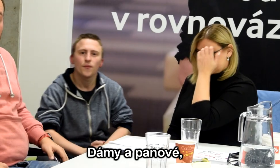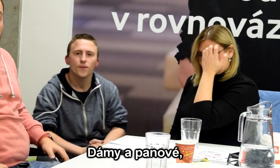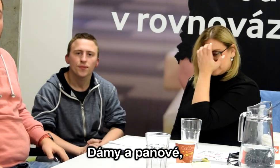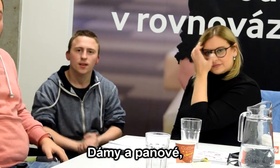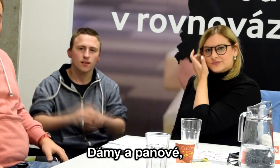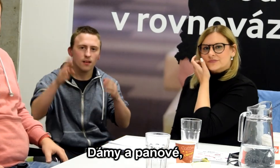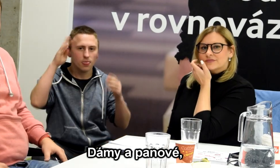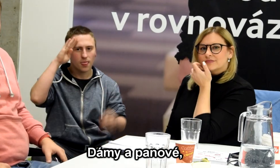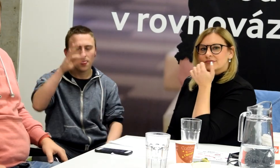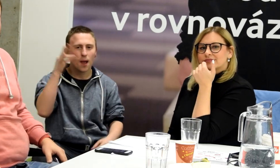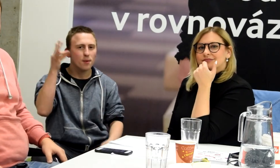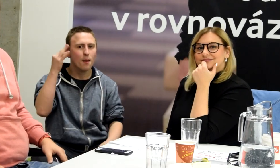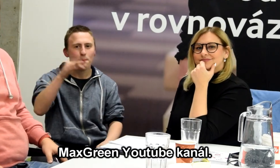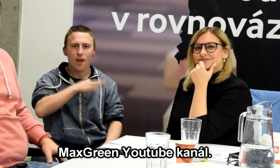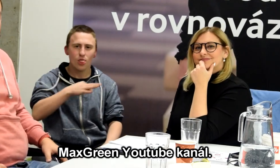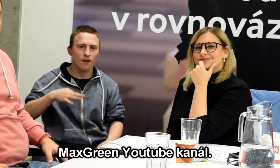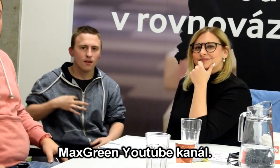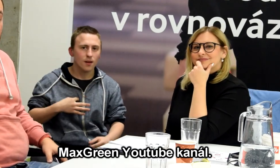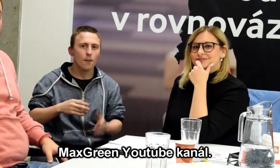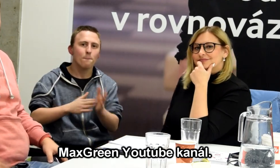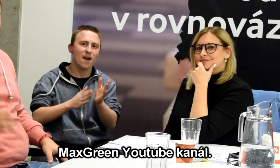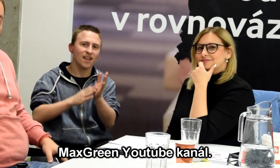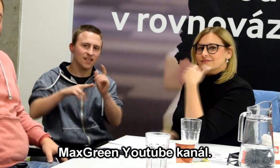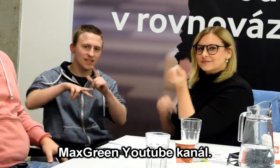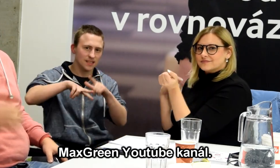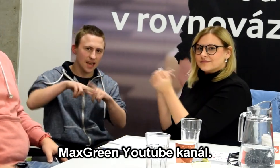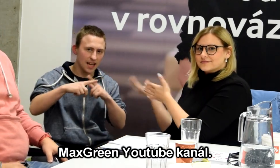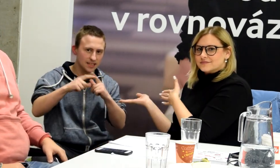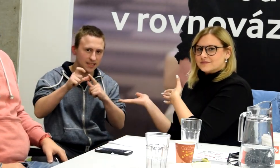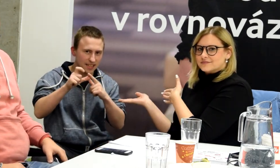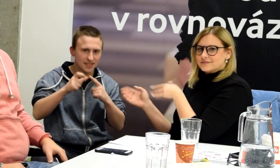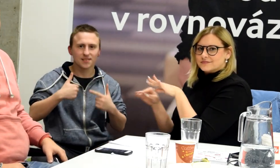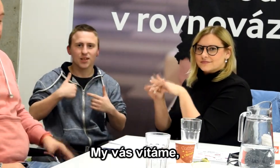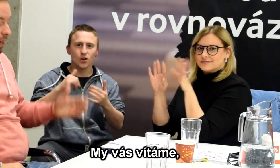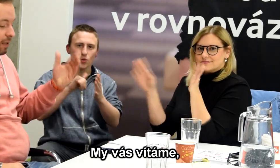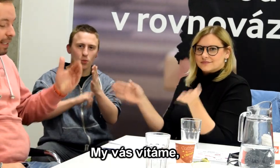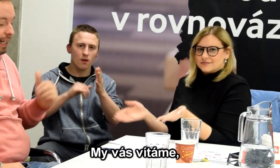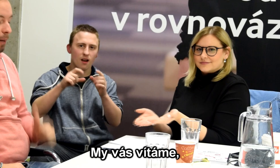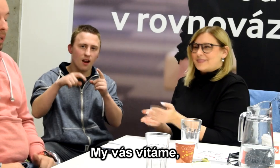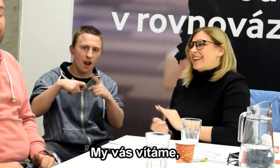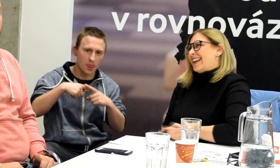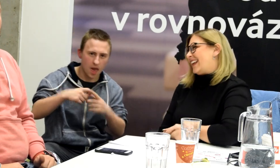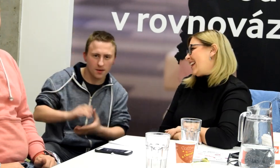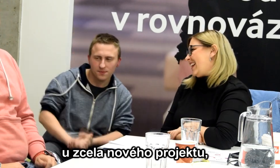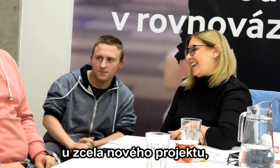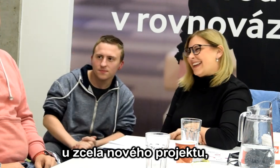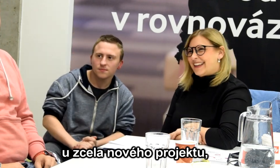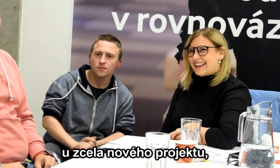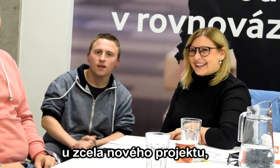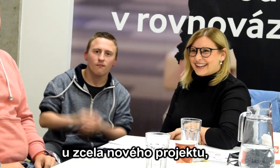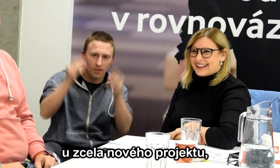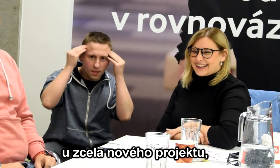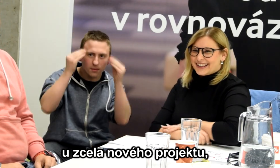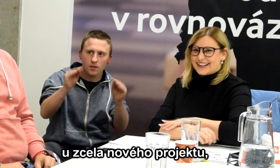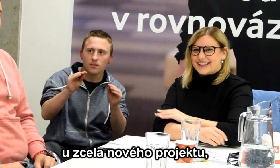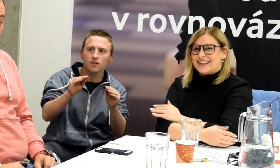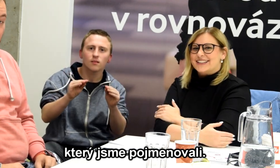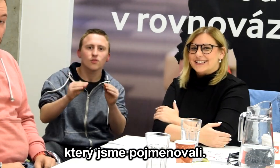Dámy a pánové, Max Green YouTube kanál. My vás vítáme u zcela nového projektu,